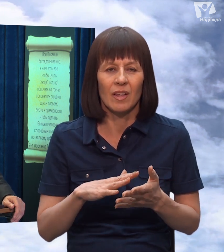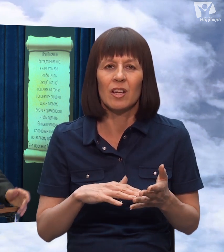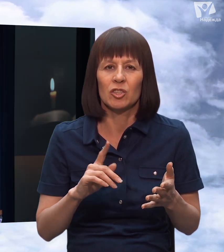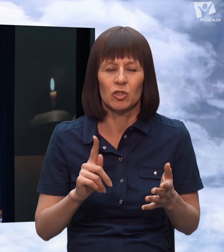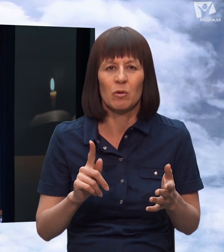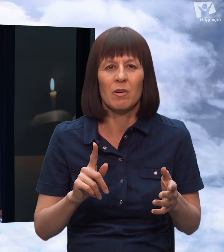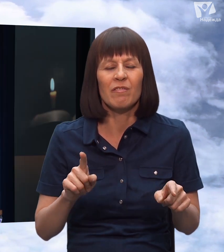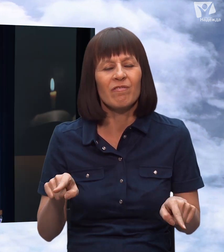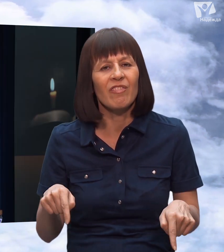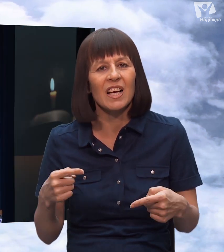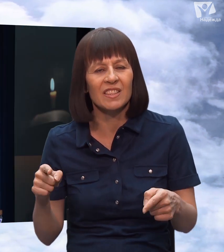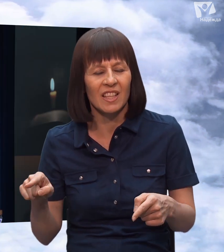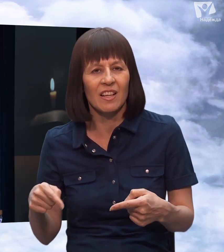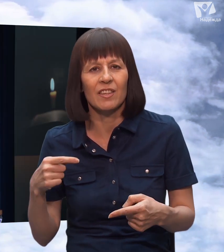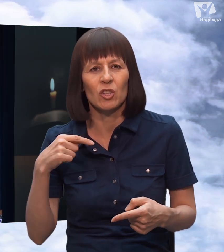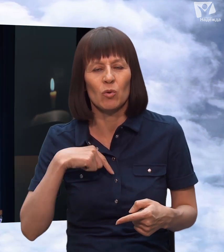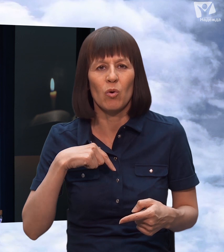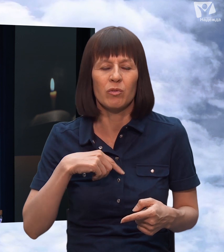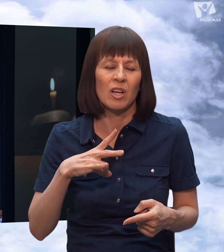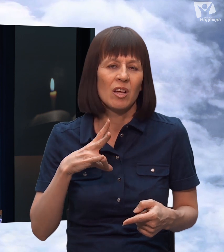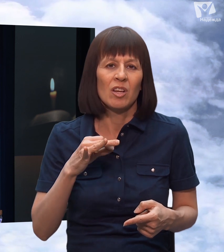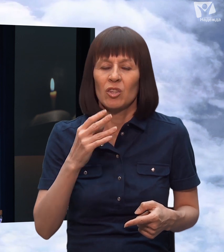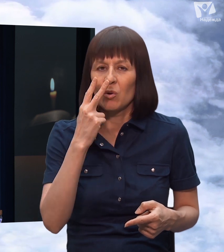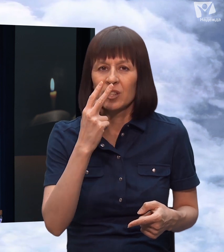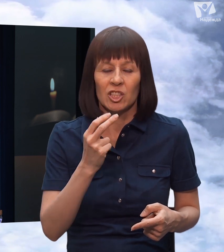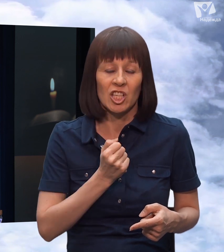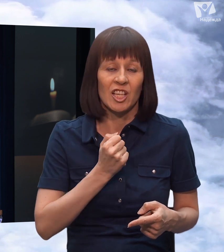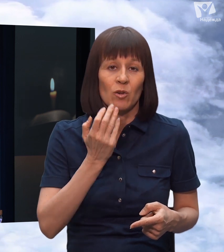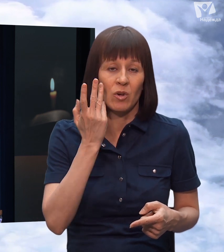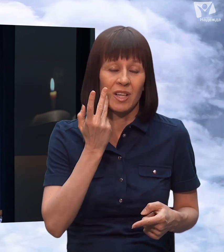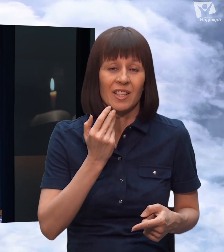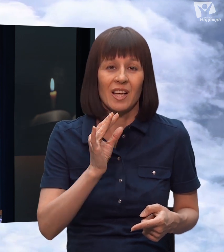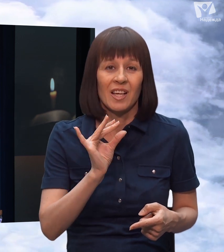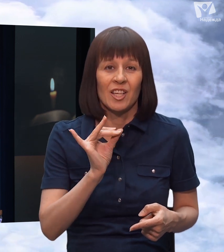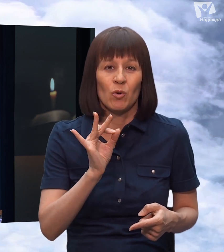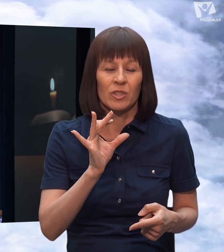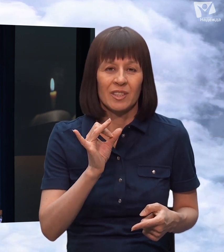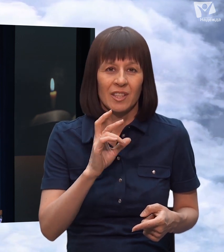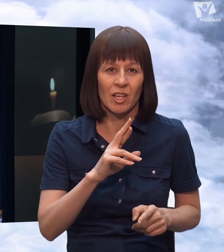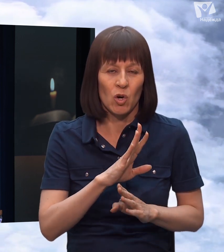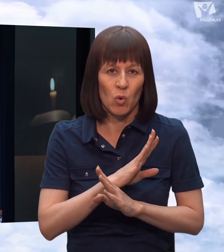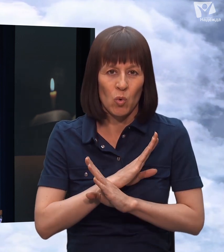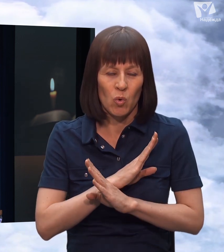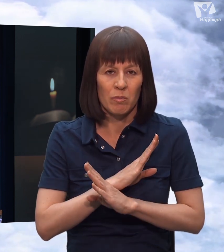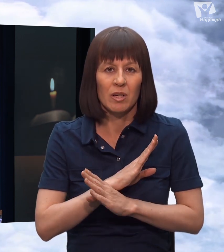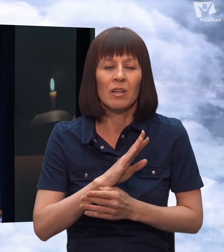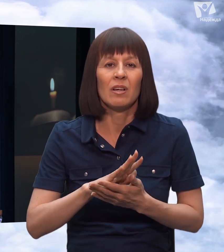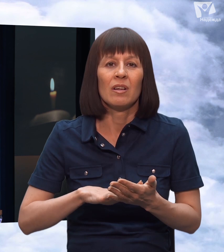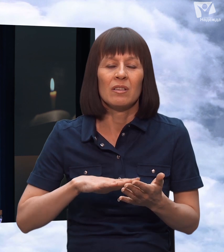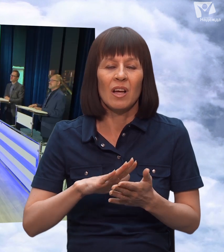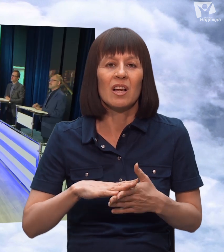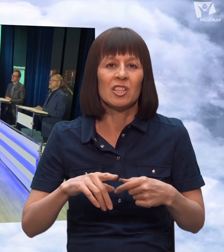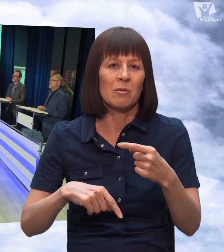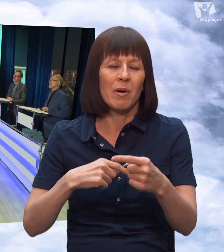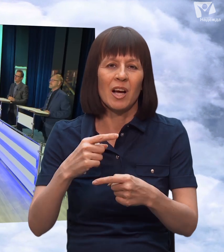ухода за делаете не смогли то есть вот принять этот дар то есть